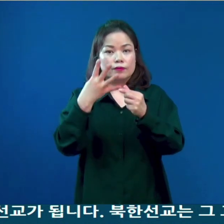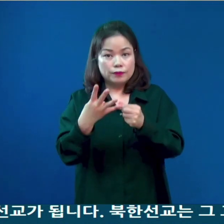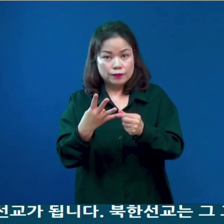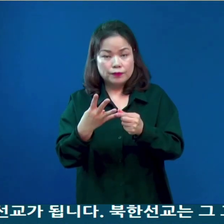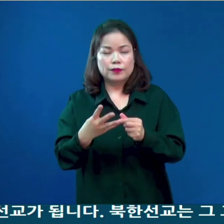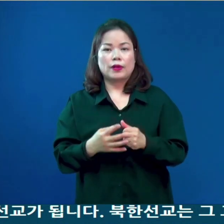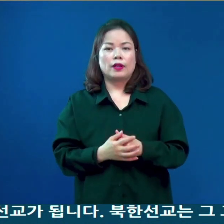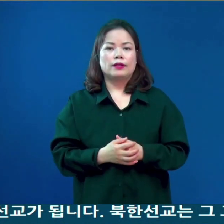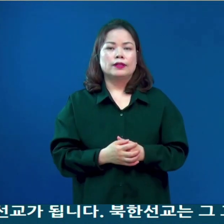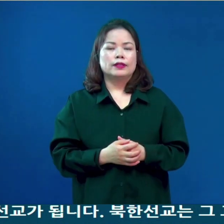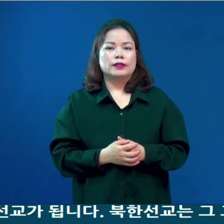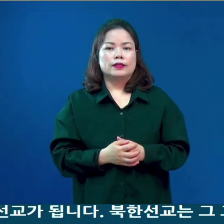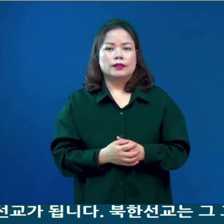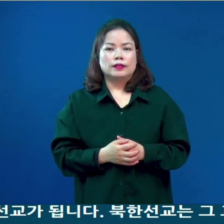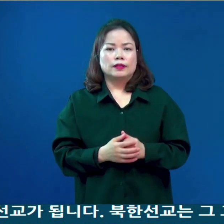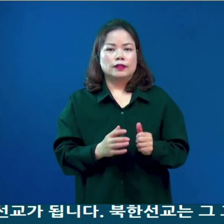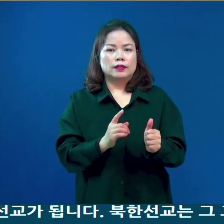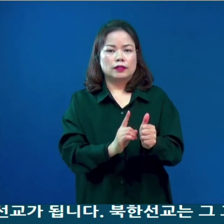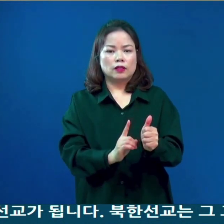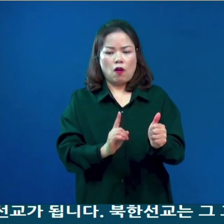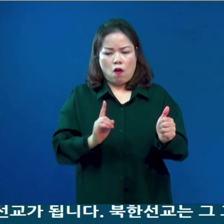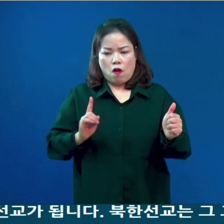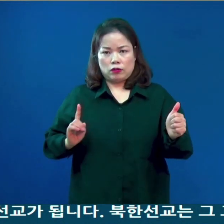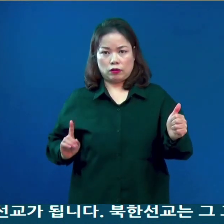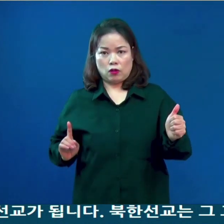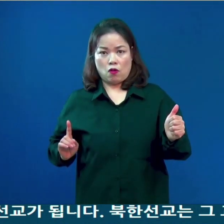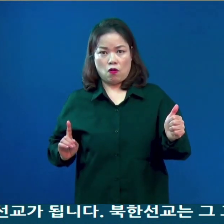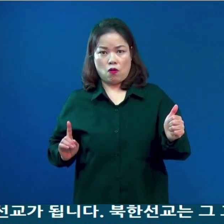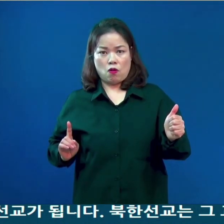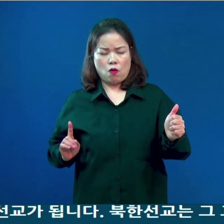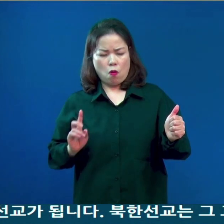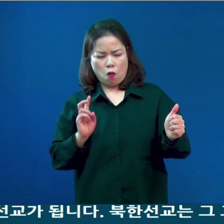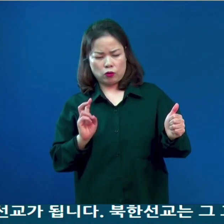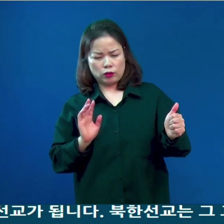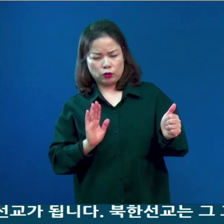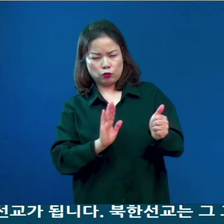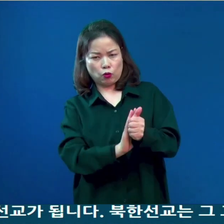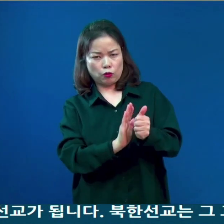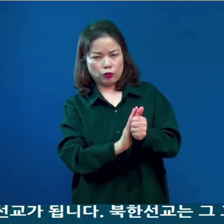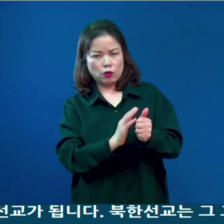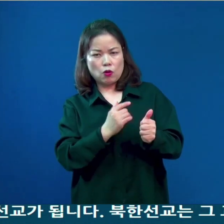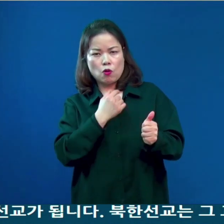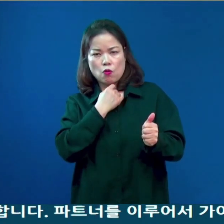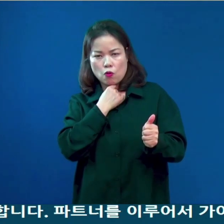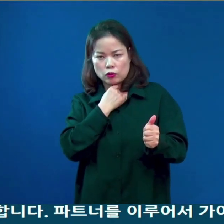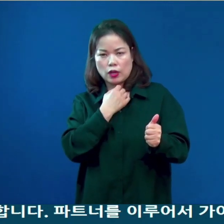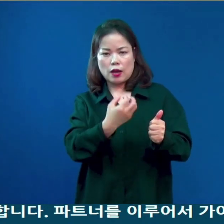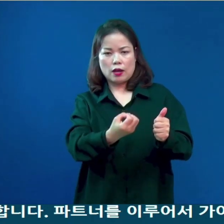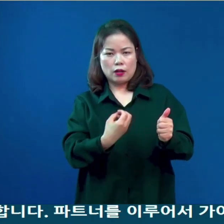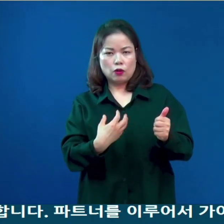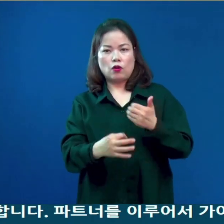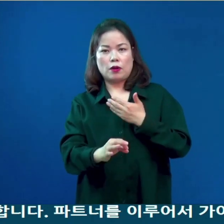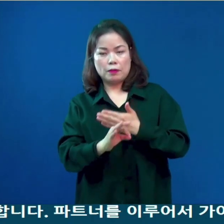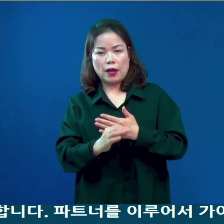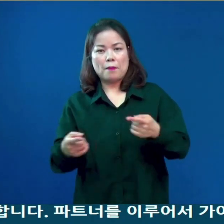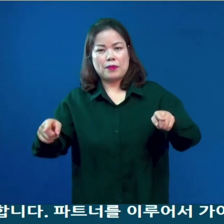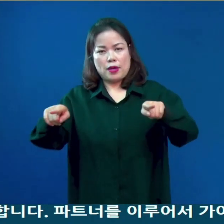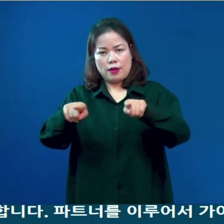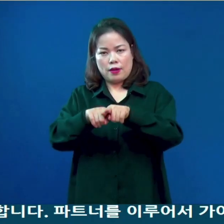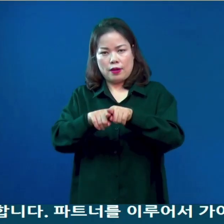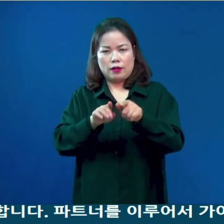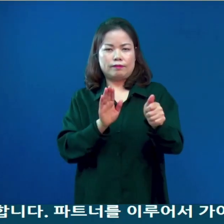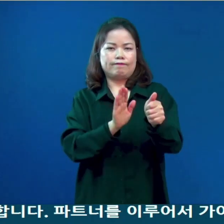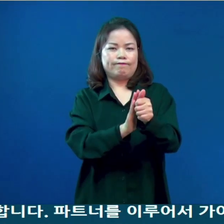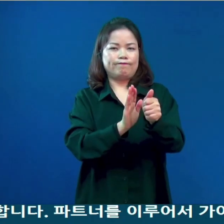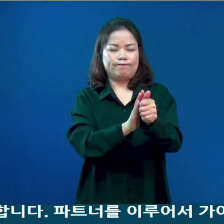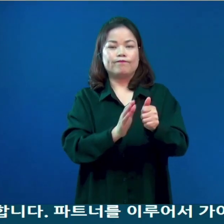페이트론, 뒤에 한 발 더 물러서서 혹시라도 도움을 요청하면 같이 할 수 있도록 이렇게